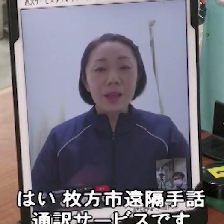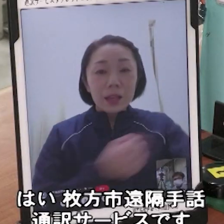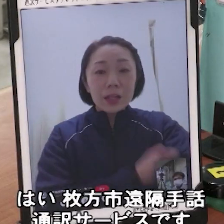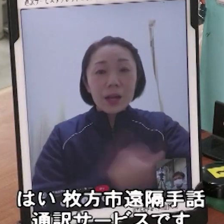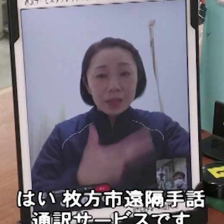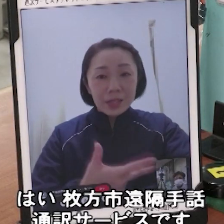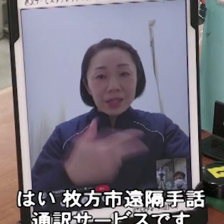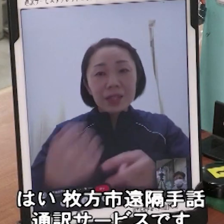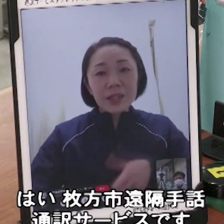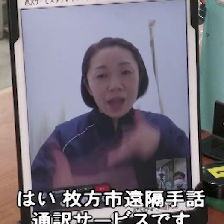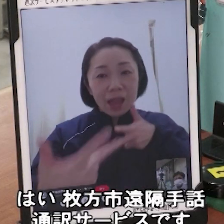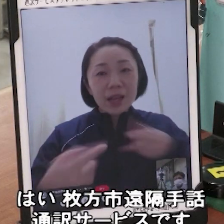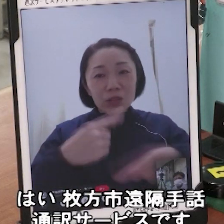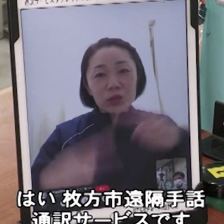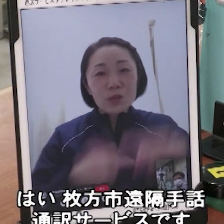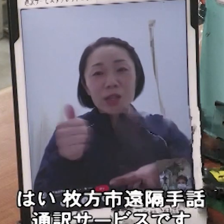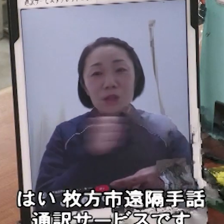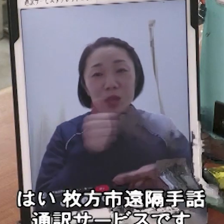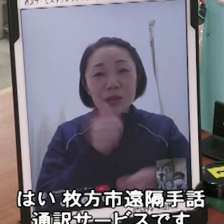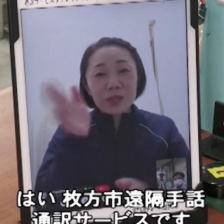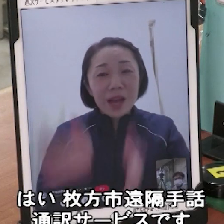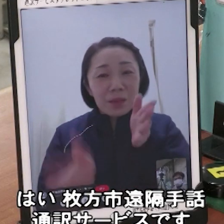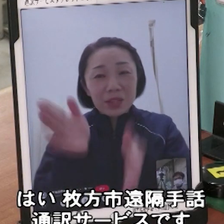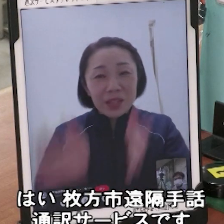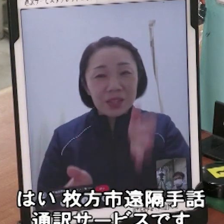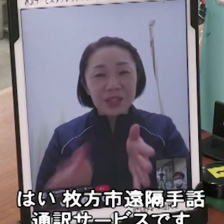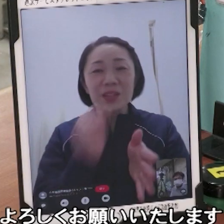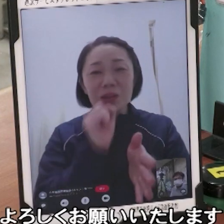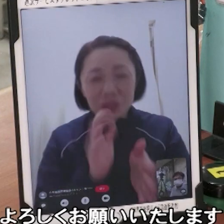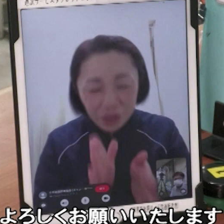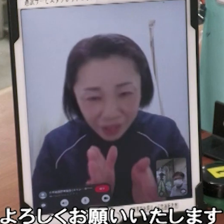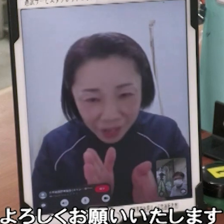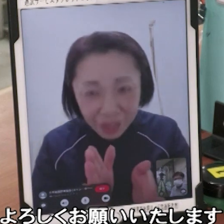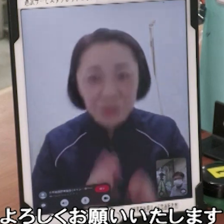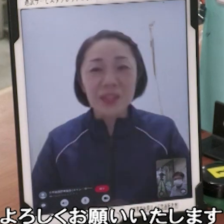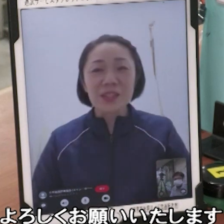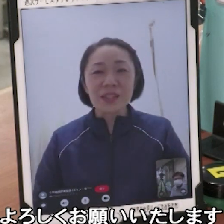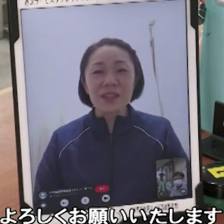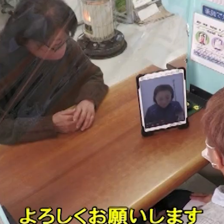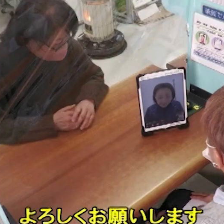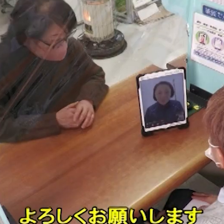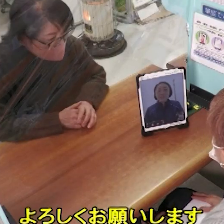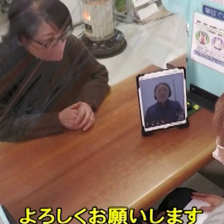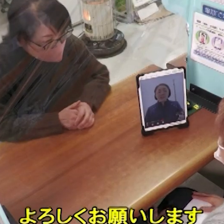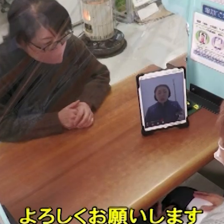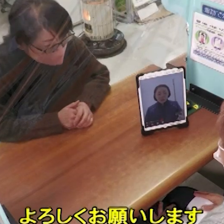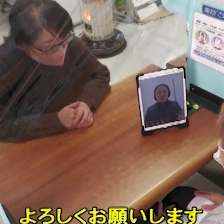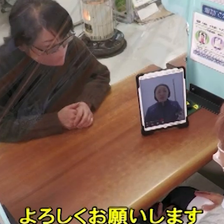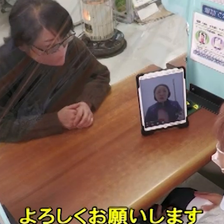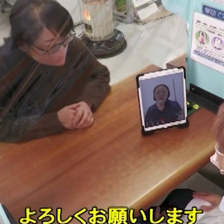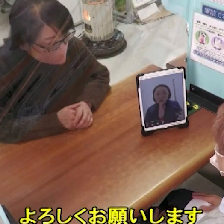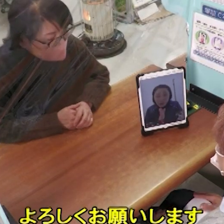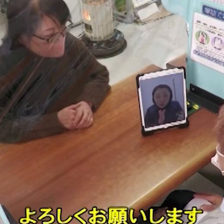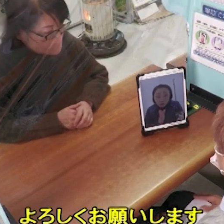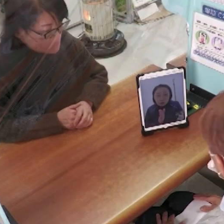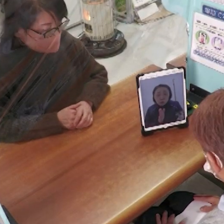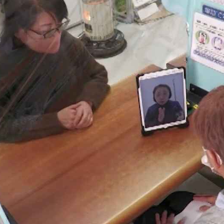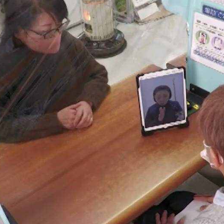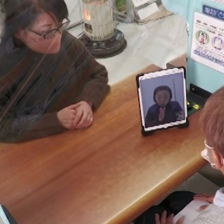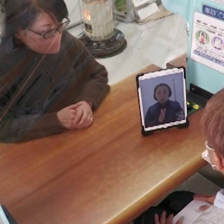はい、平方市遠隔手話通訳サービスです。よろしくお願いいたします。 よろしくお願いします。